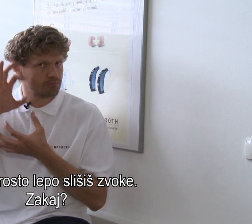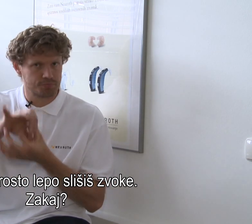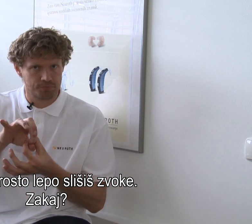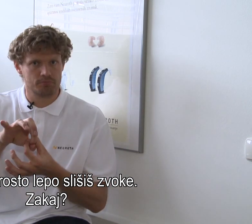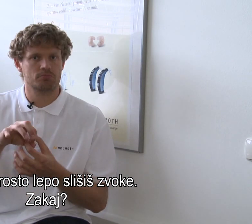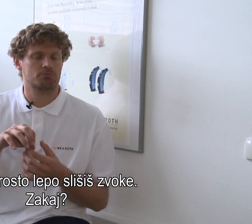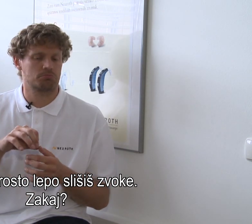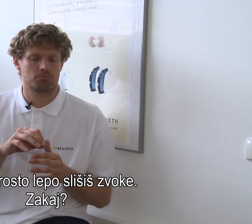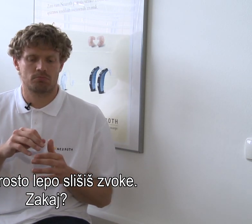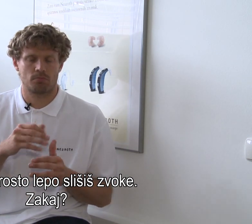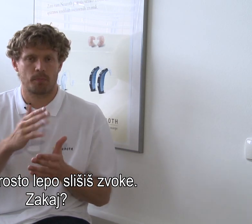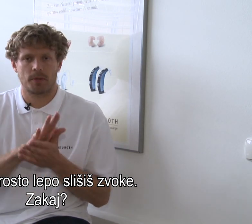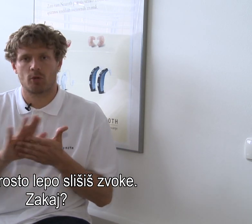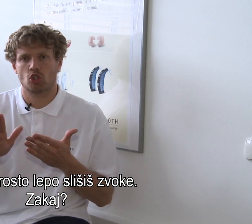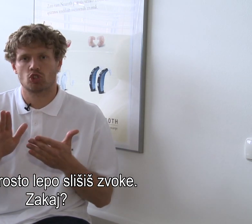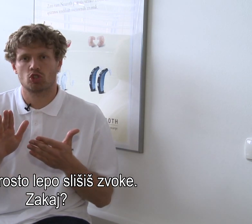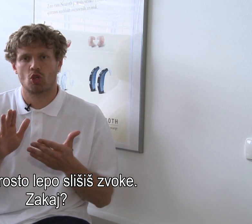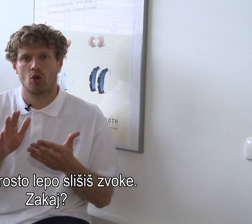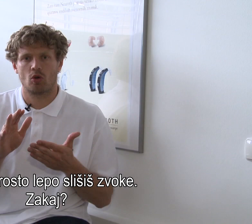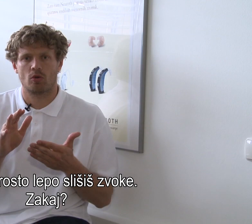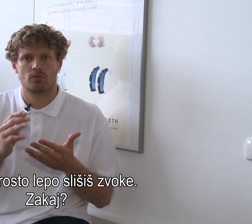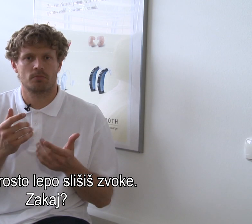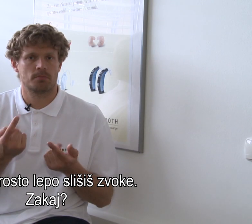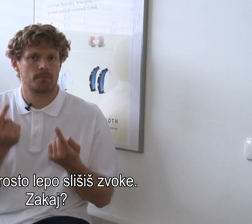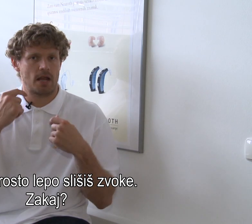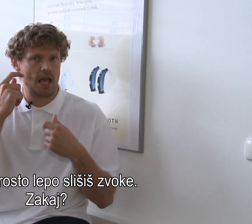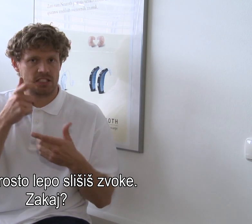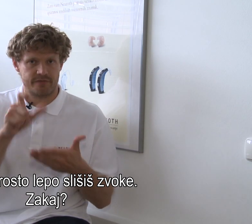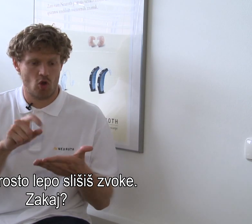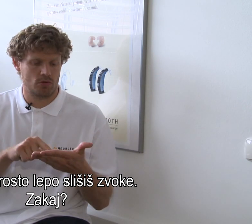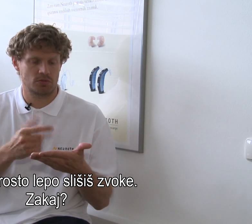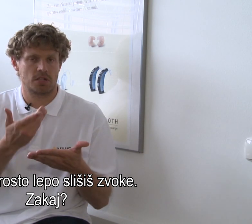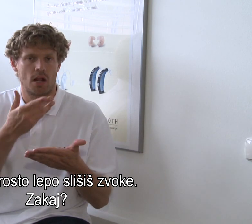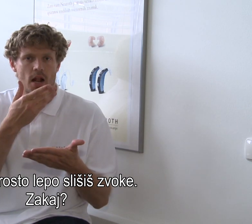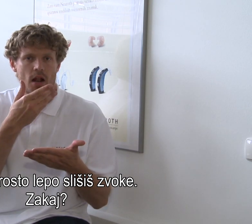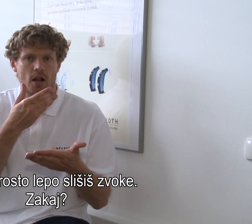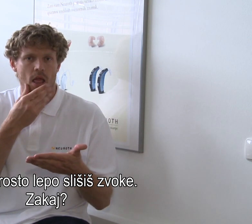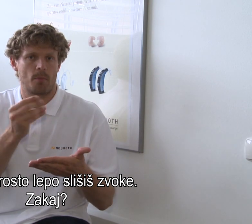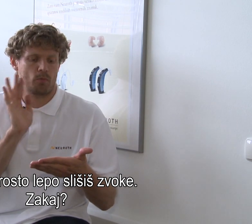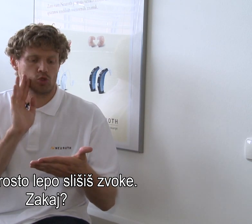Thank you.